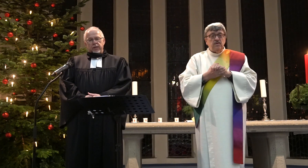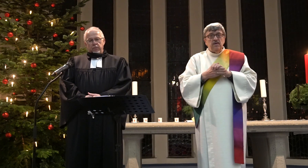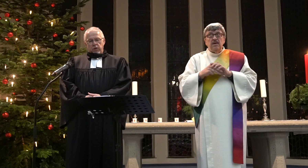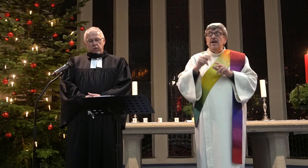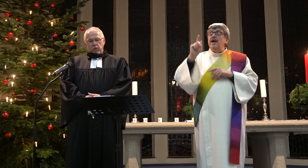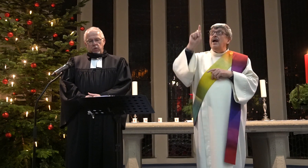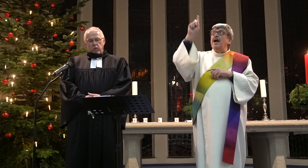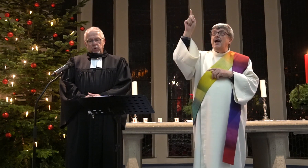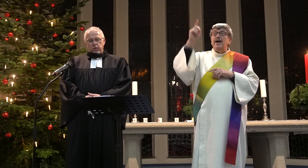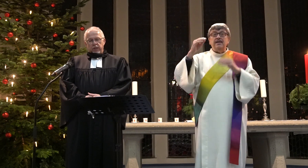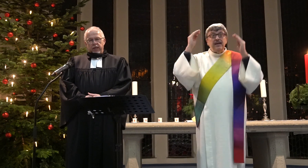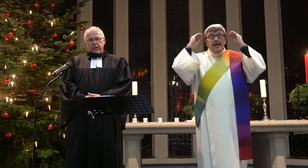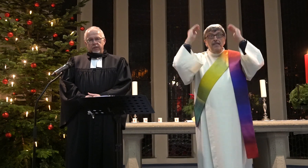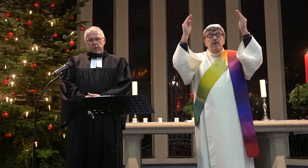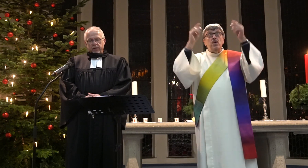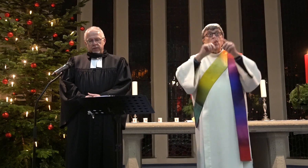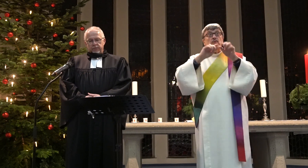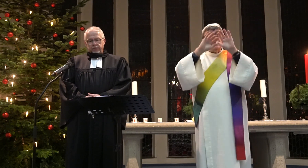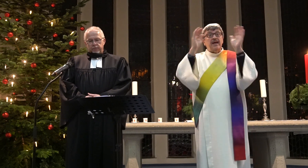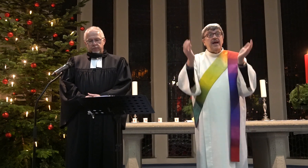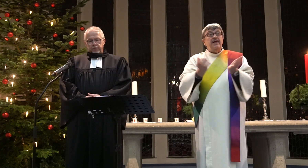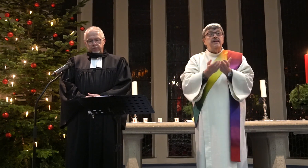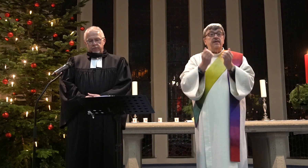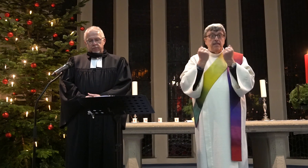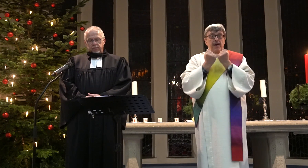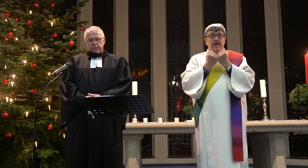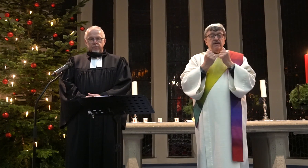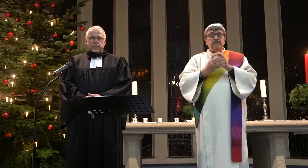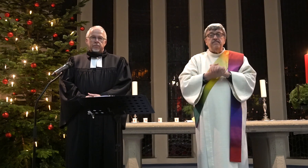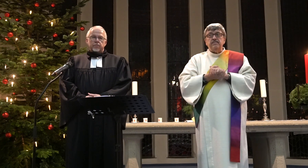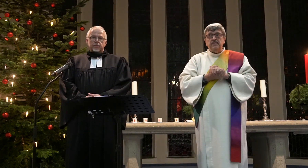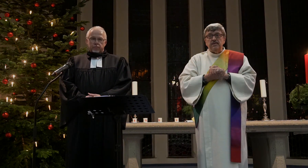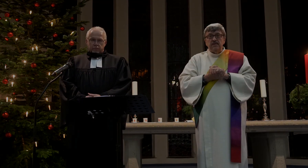Er hat Himmel und Erde gemacht.